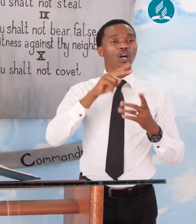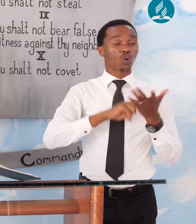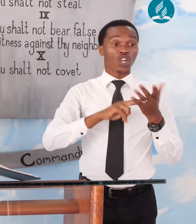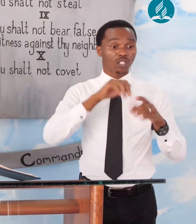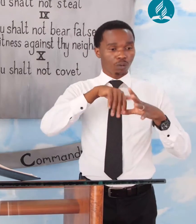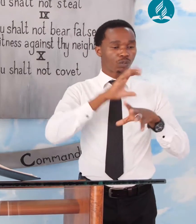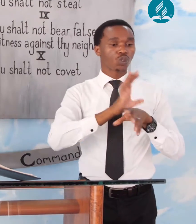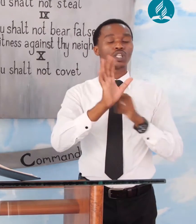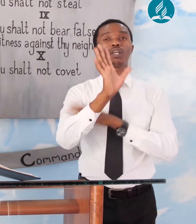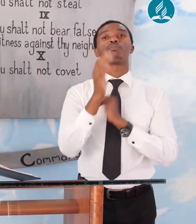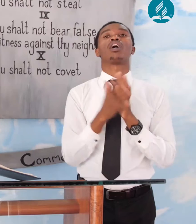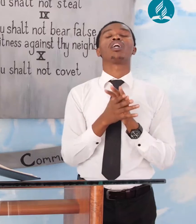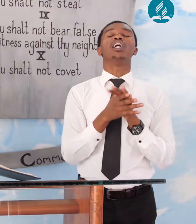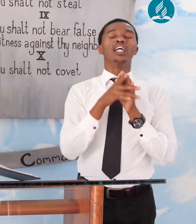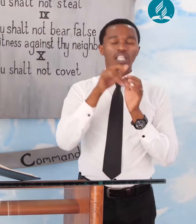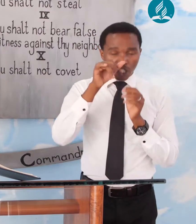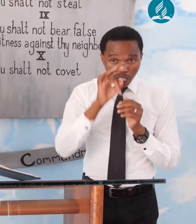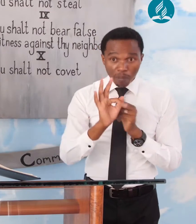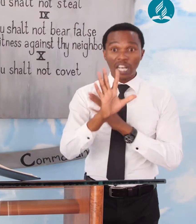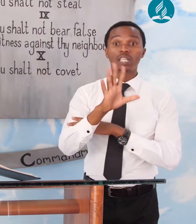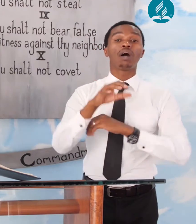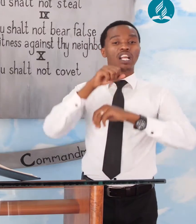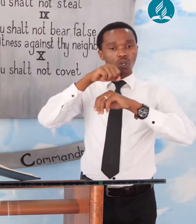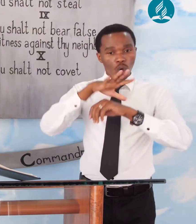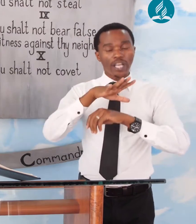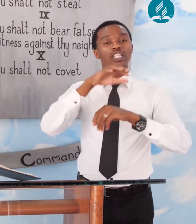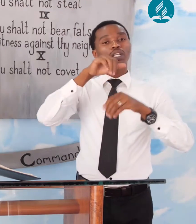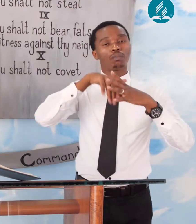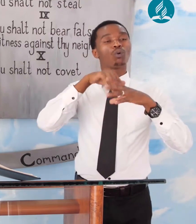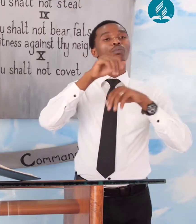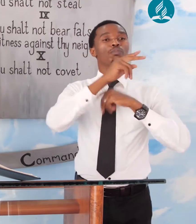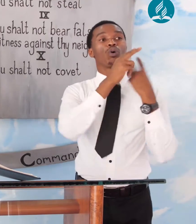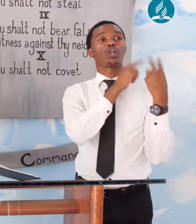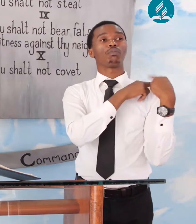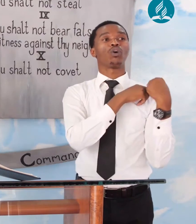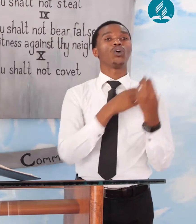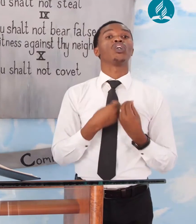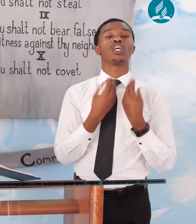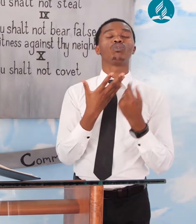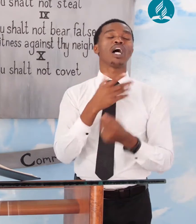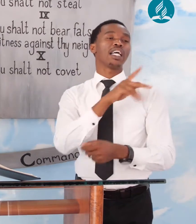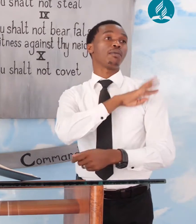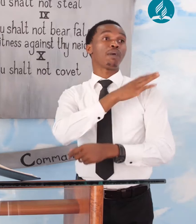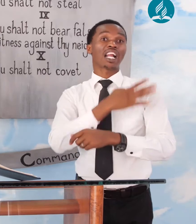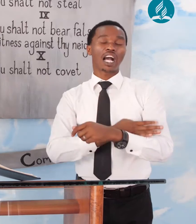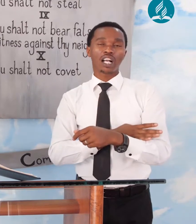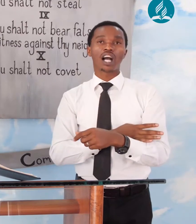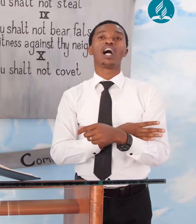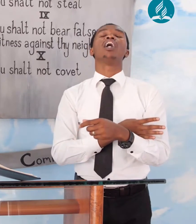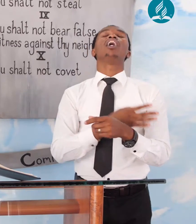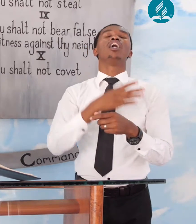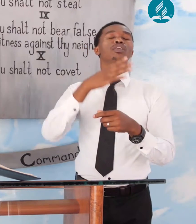rero iyo igutumye mu murimo iguha ubuhanga ikaguha ubwenge